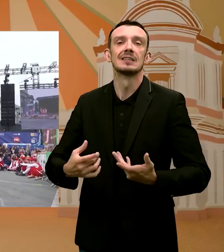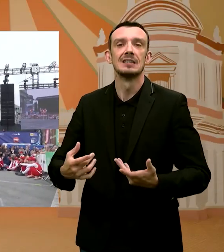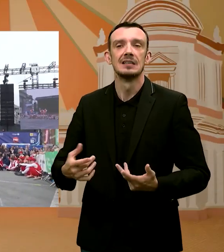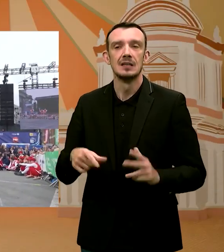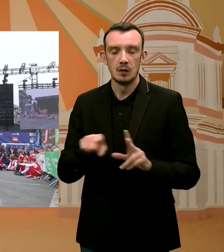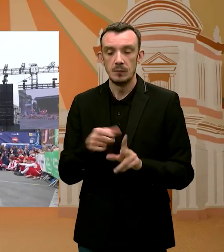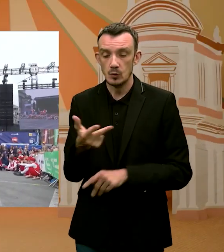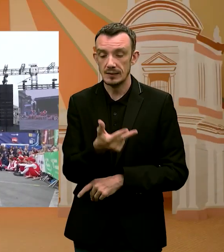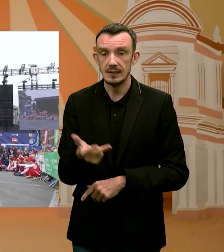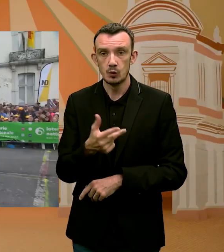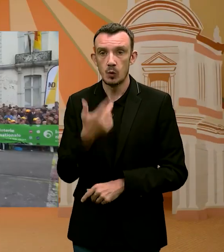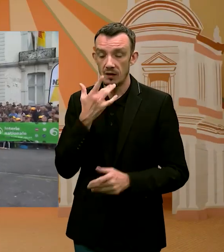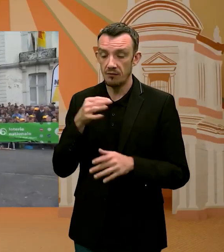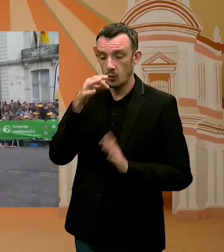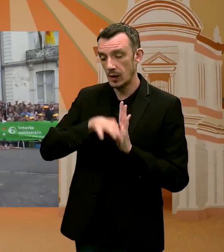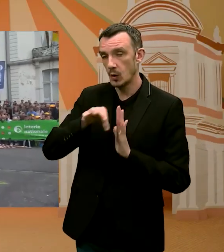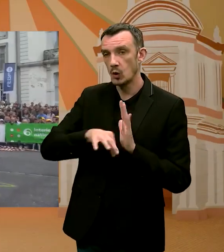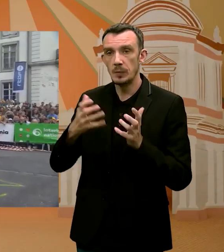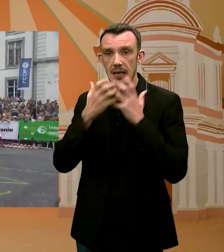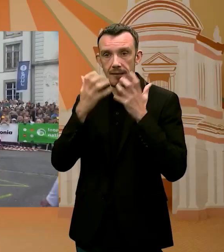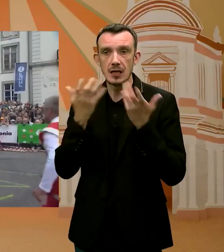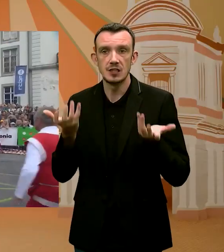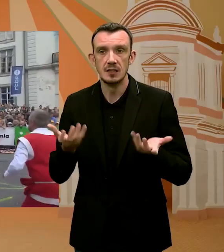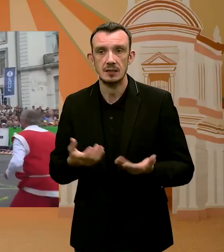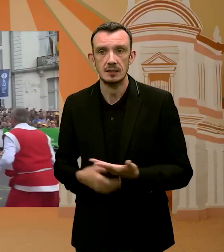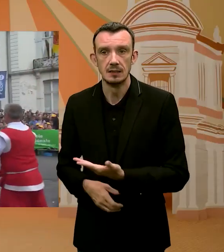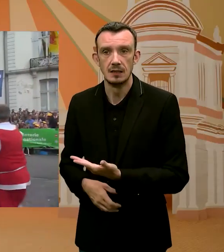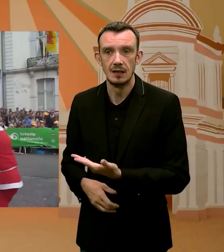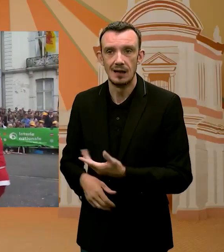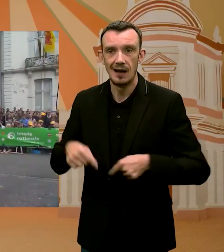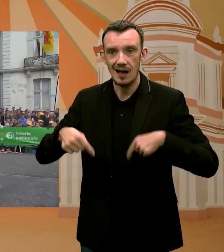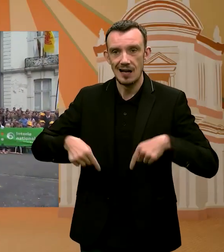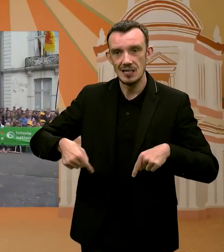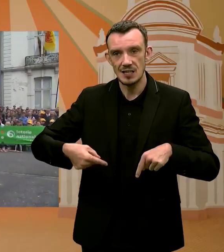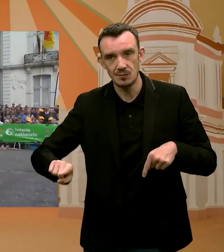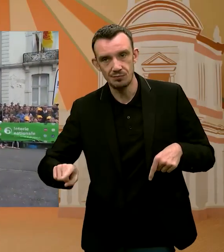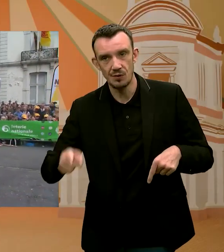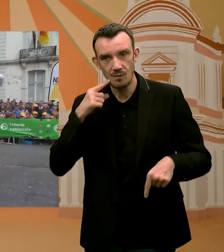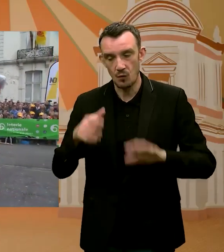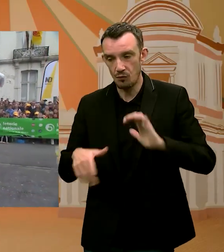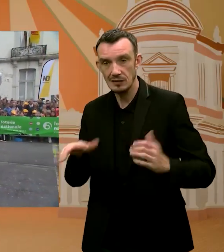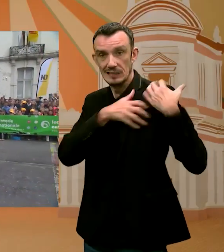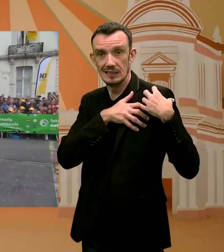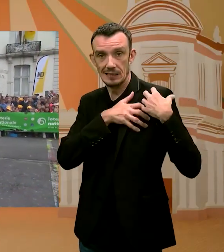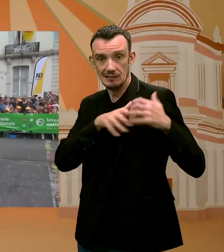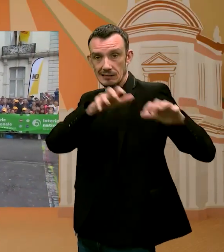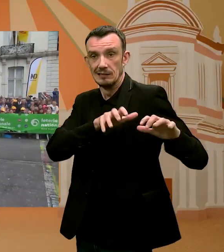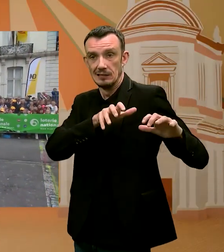même... Il y aura une suite au combat. Regardez. Hop, il se tient à Jérémy. Il en profite pour s'essuyer, il prend un petit